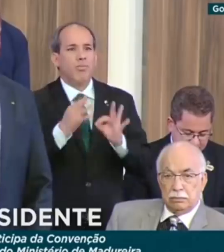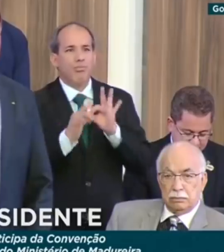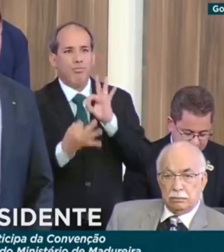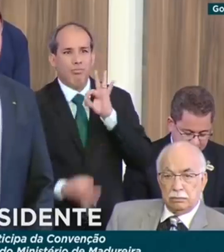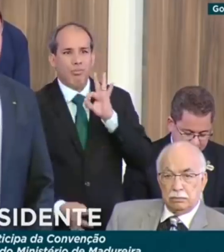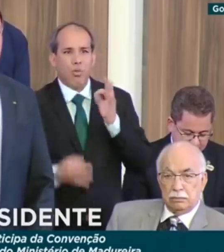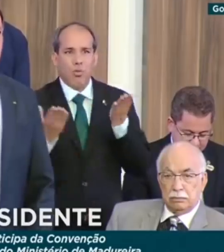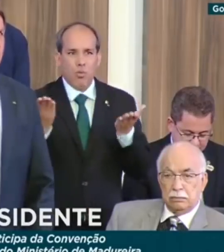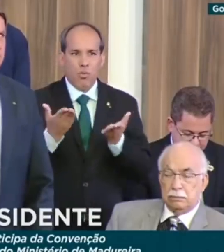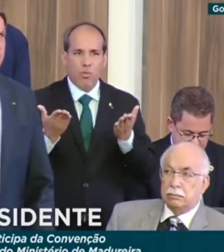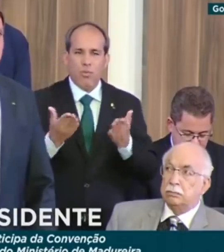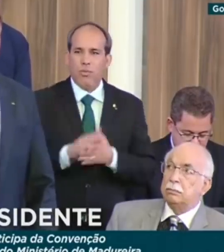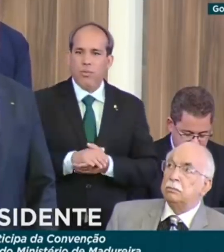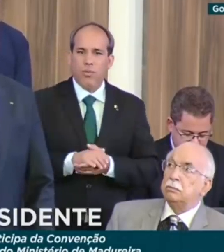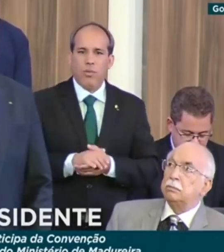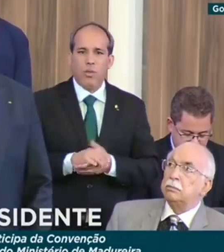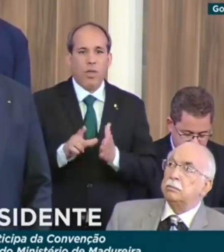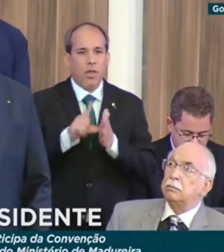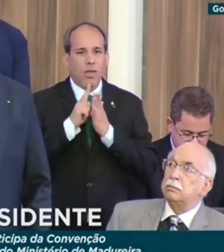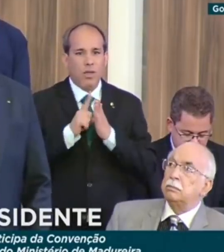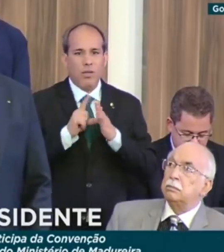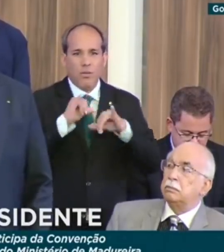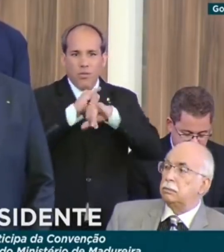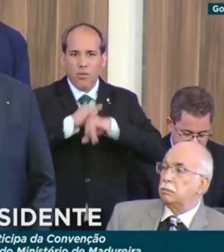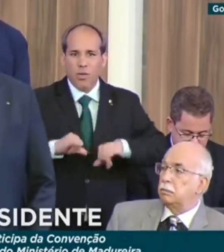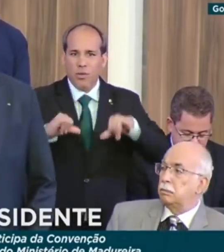aqui. Como disse há pouco,